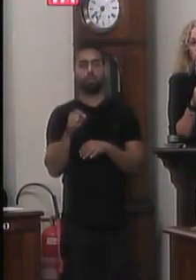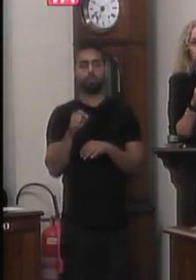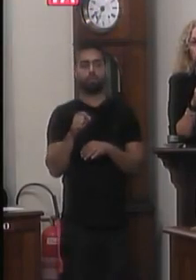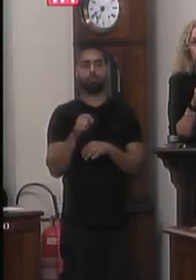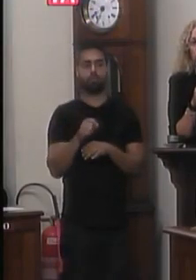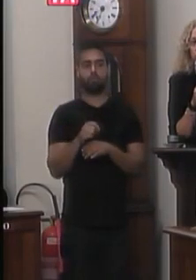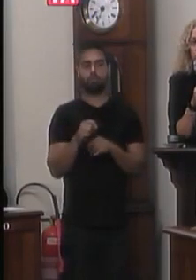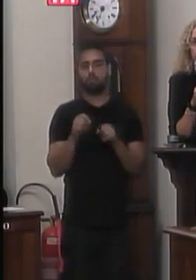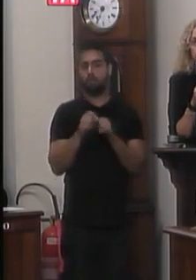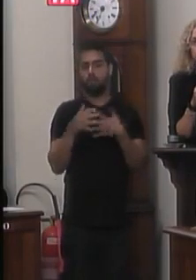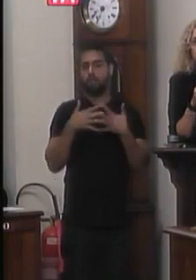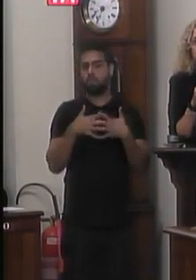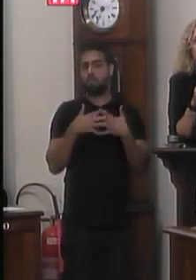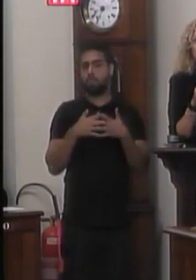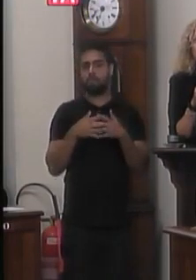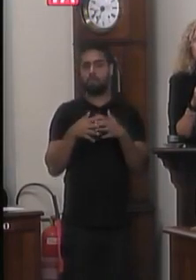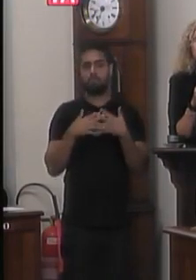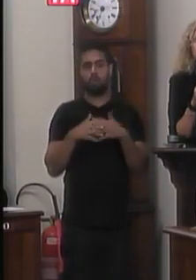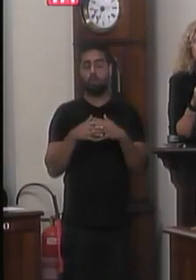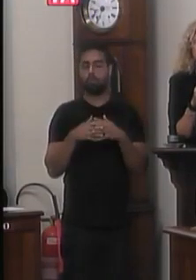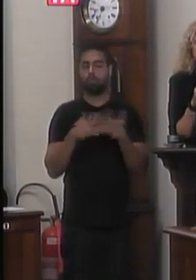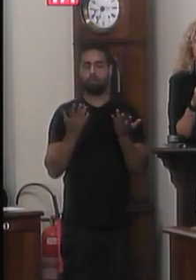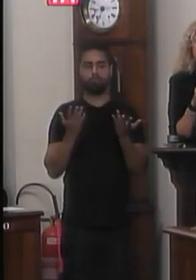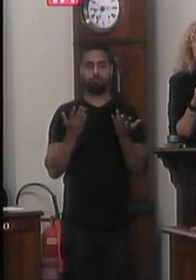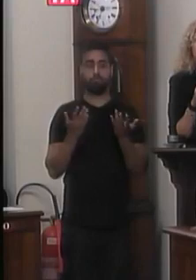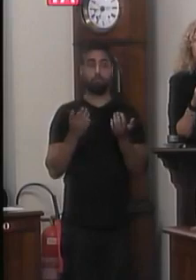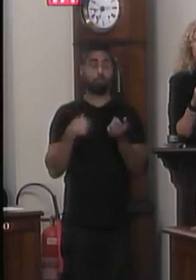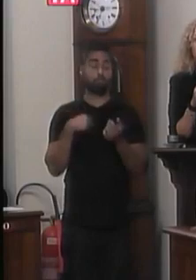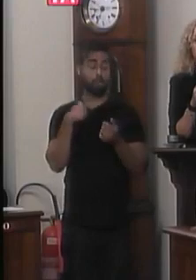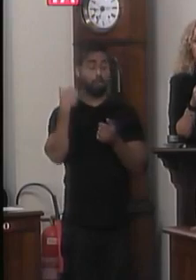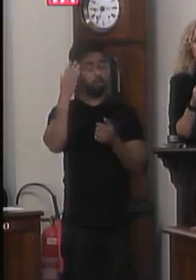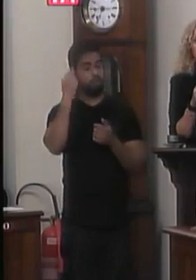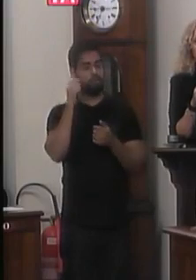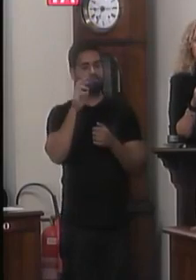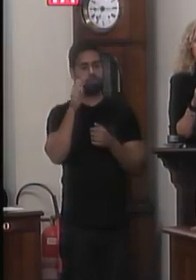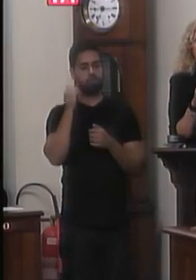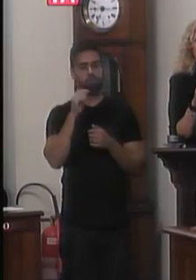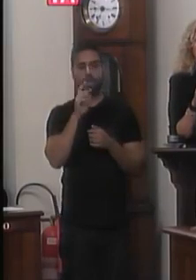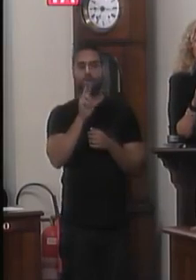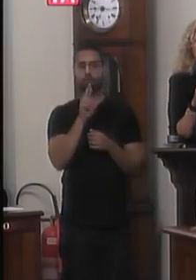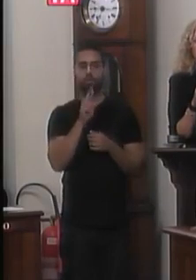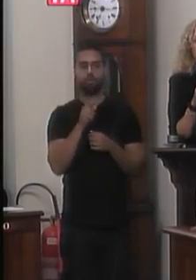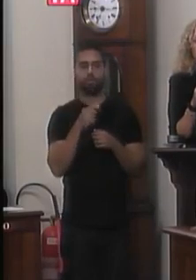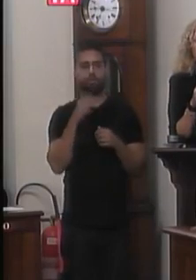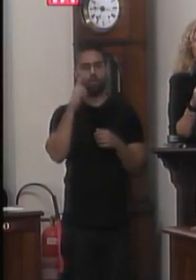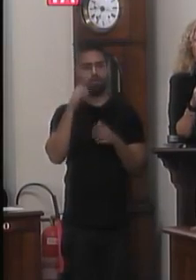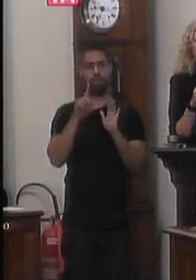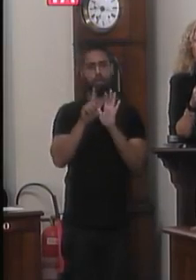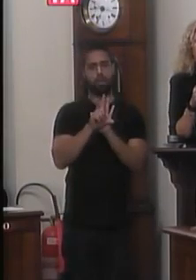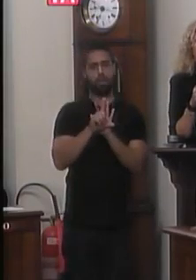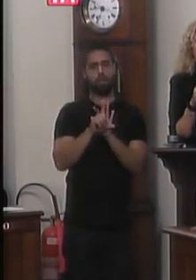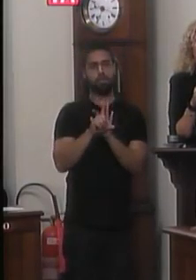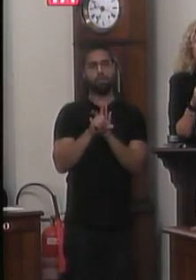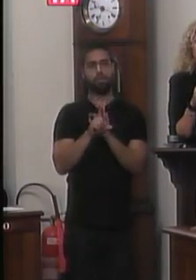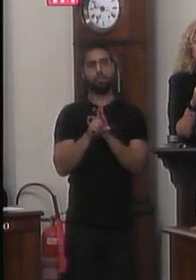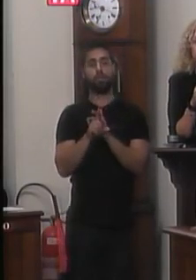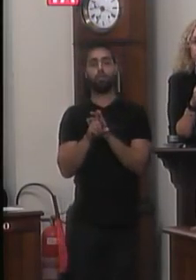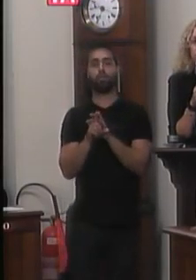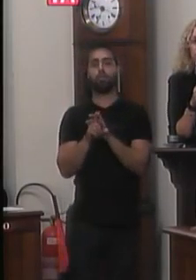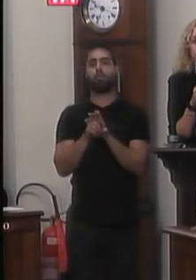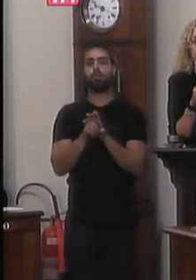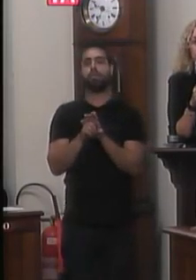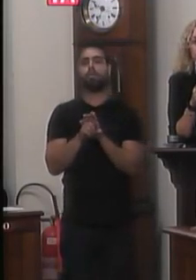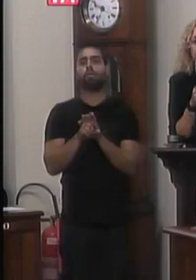vai ficar desse jeito que está aí mesmo? Eu não sei te dizer, a gente teria que ver a questão da legislação, né, Luiz? Em relação a